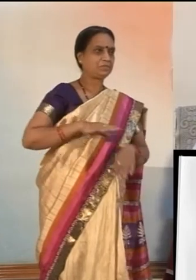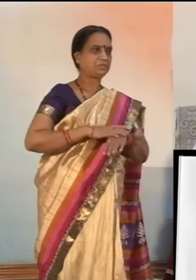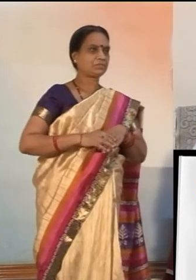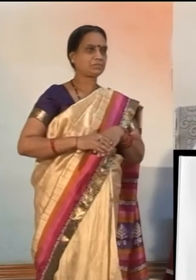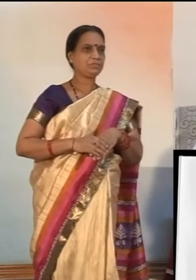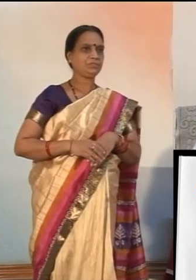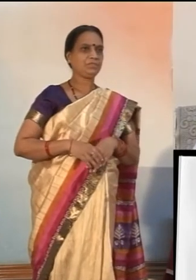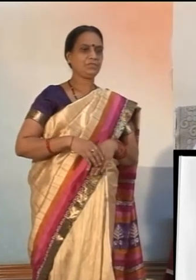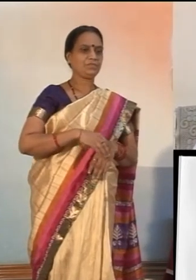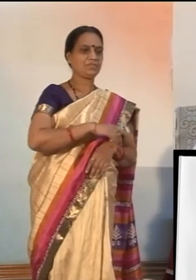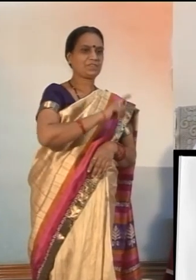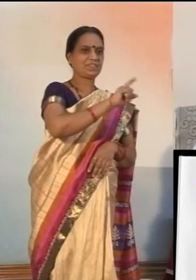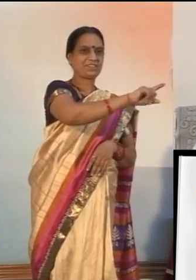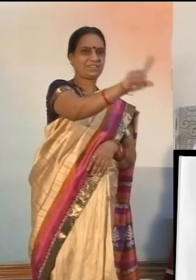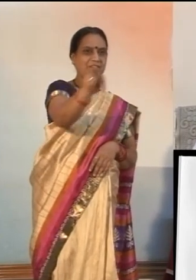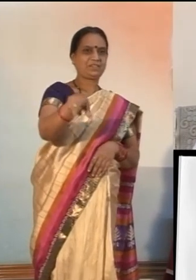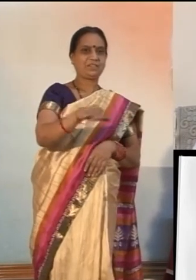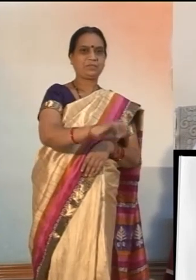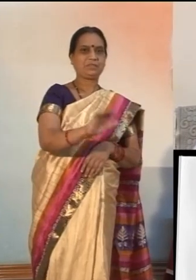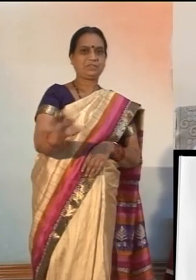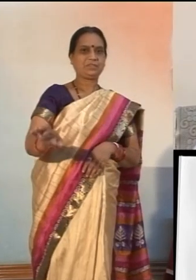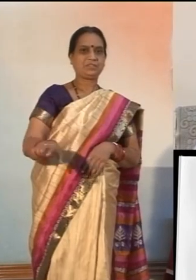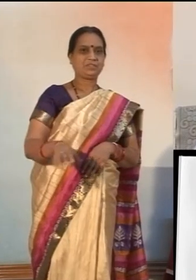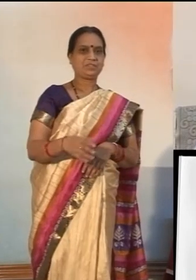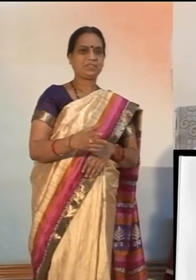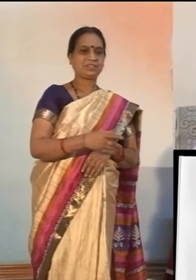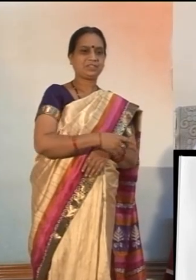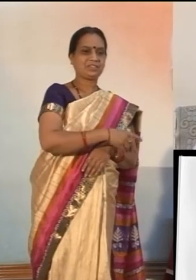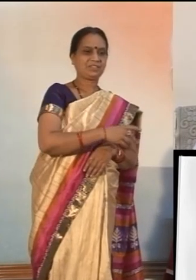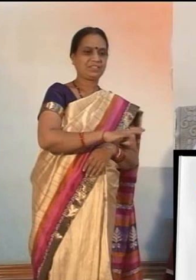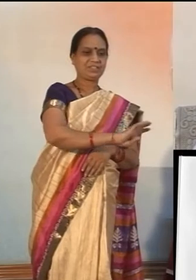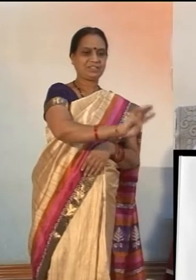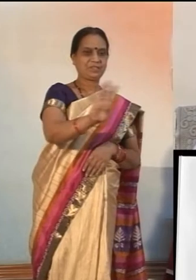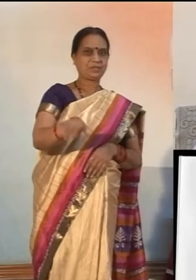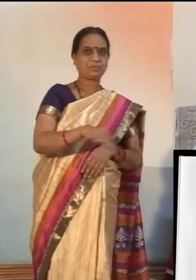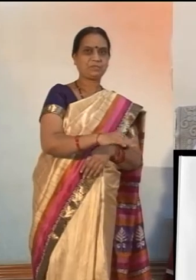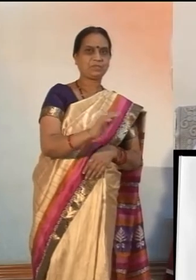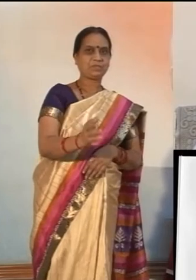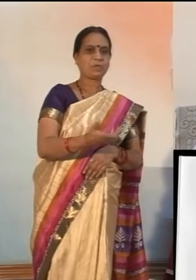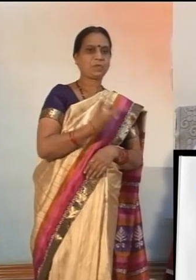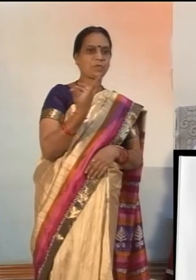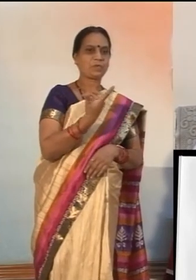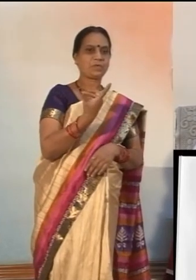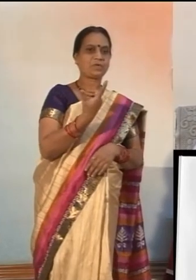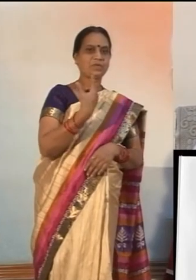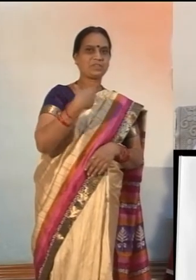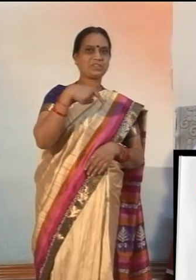तो आप बच्चे बताओ, इन चारों बच्चों में से सही कौन है?